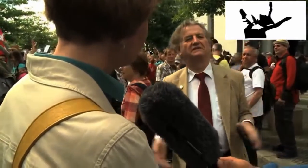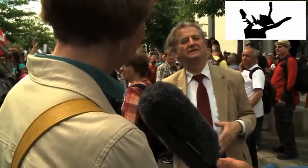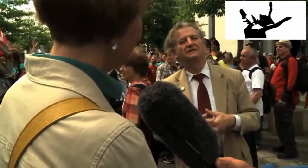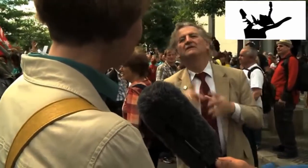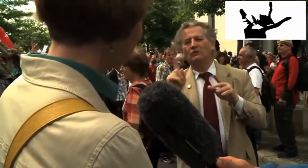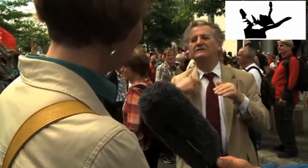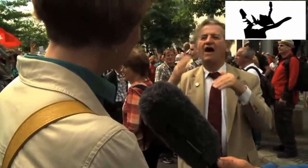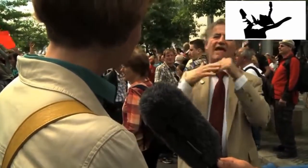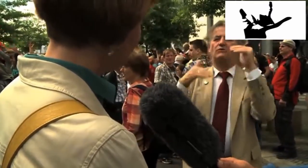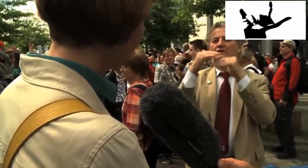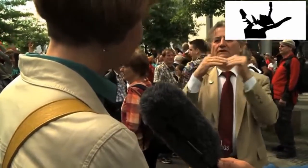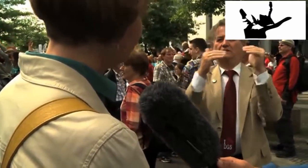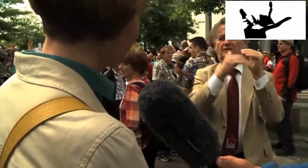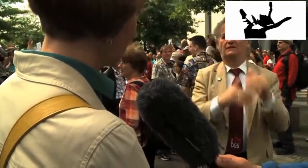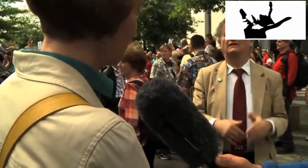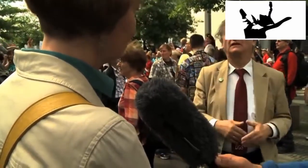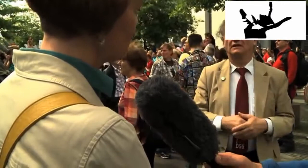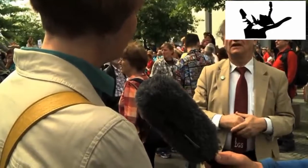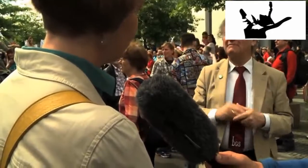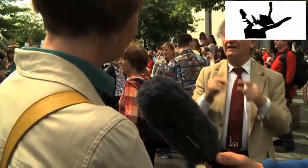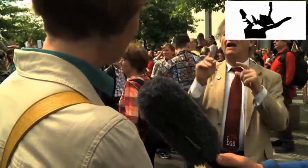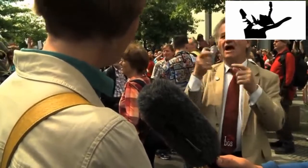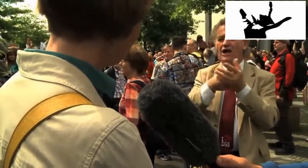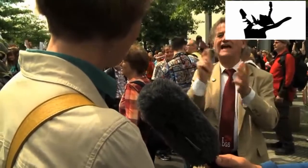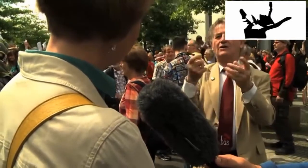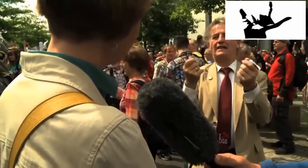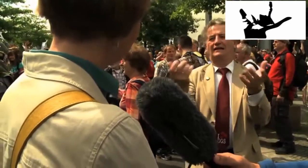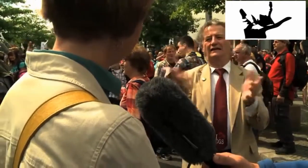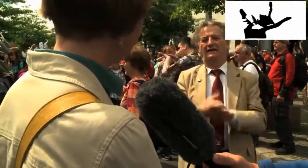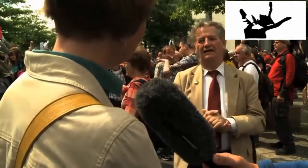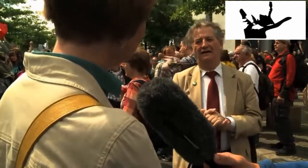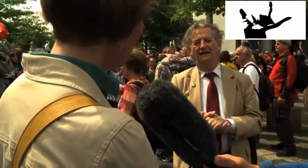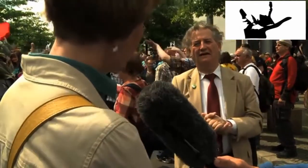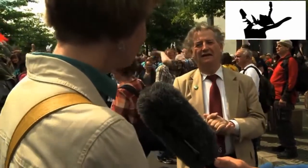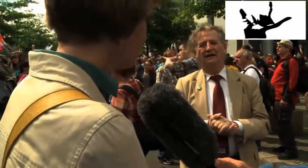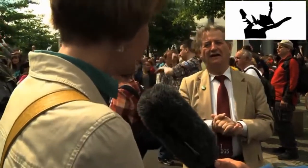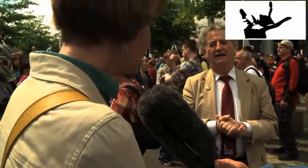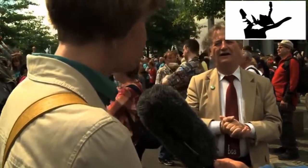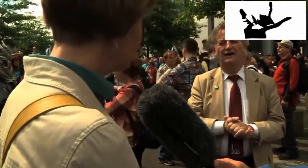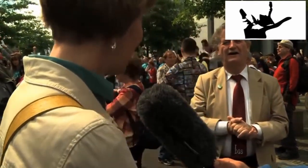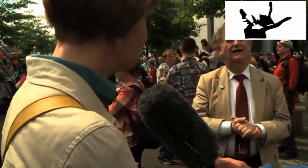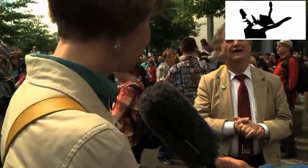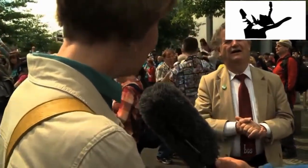wissen da nicht, welche Wege sie beschreiten. Da muss man noch viel aufbauen und noch viel informieren. Und das kostet natürlich alles Geld.